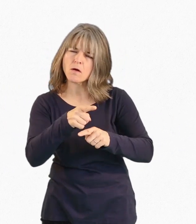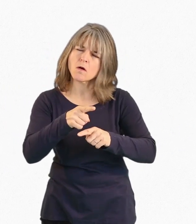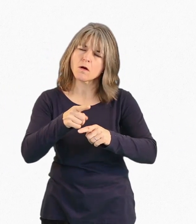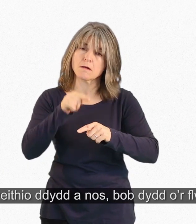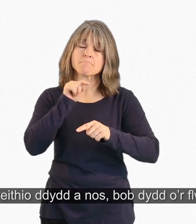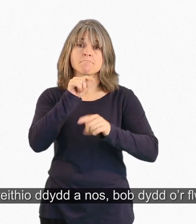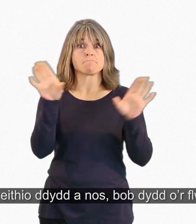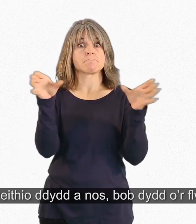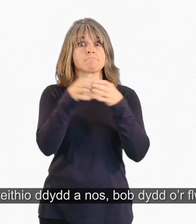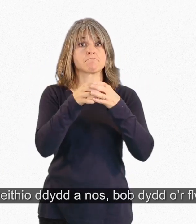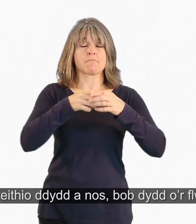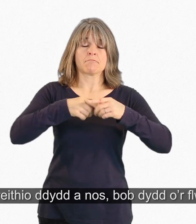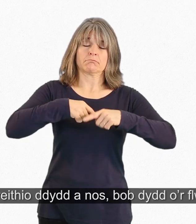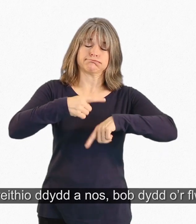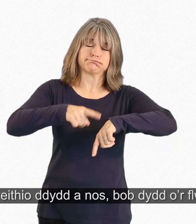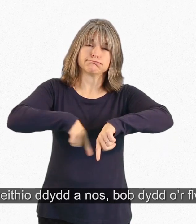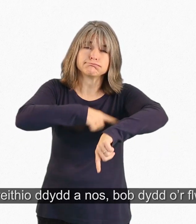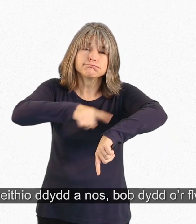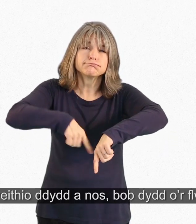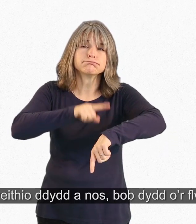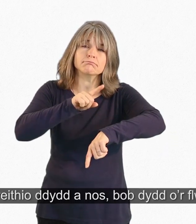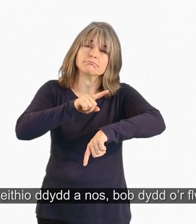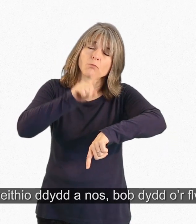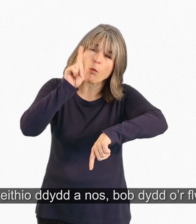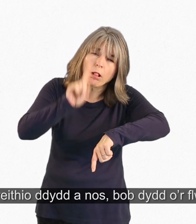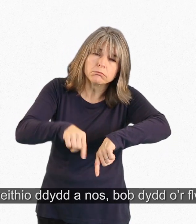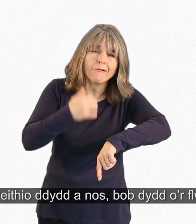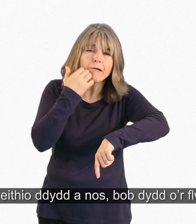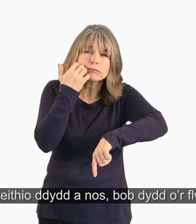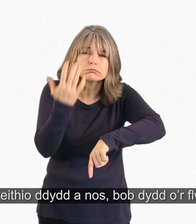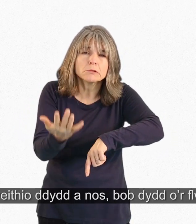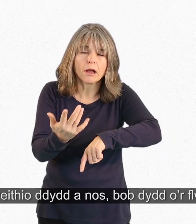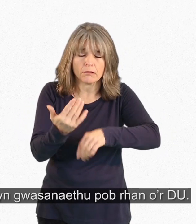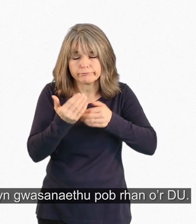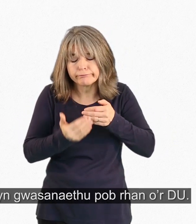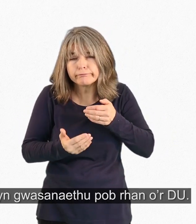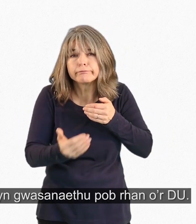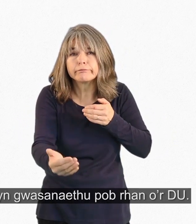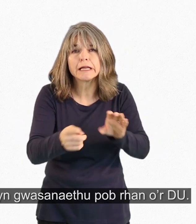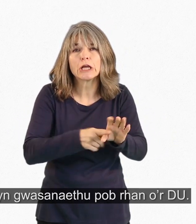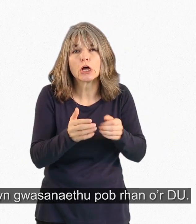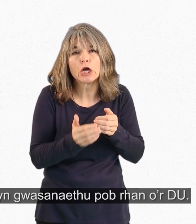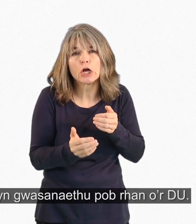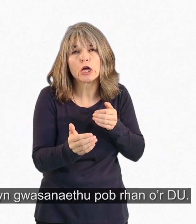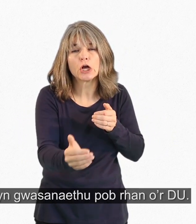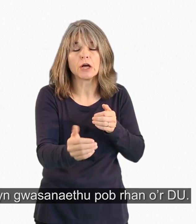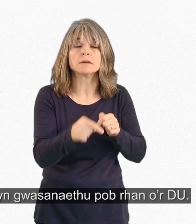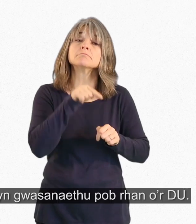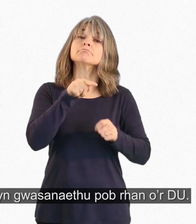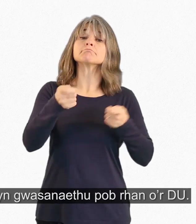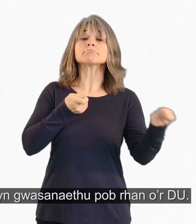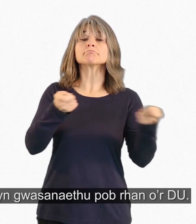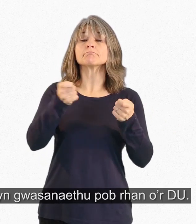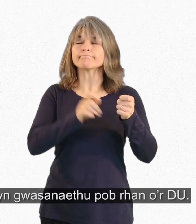Mae'n gweithio ddidd a nos bob dydd o'r flwyddyn ac yn gwasanaethu pob rhan o'r deynas unedig.